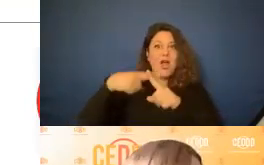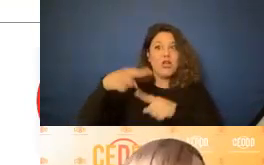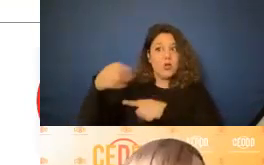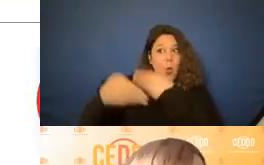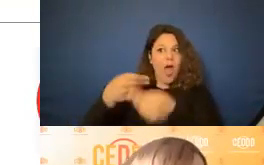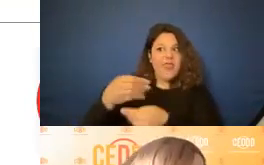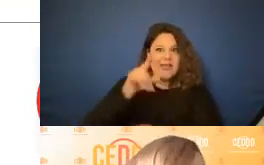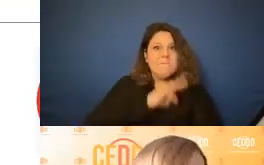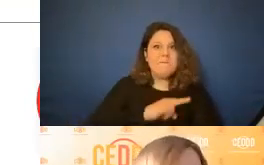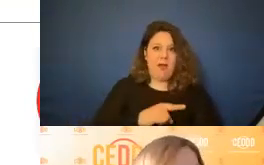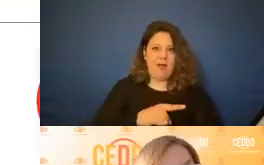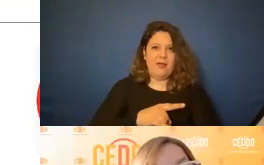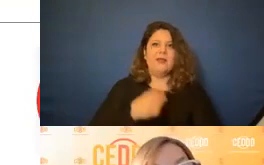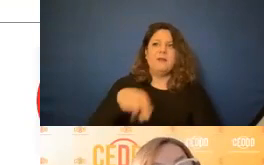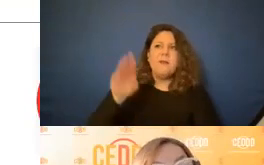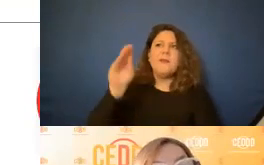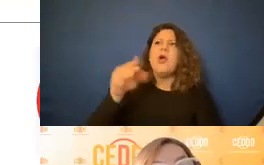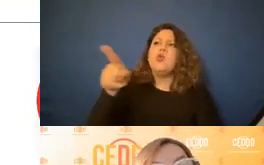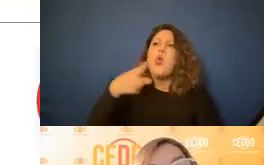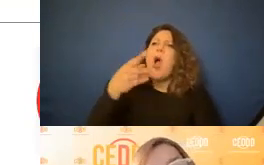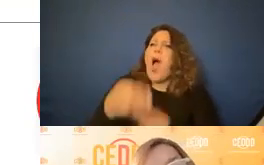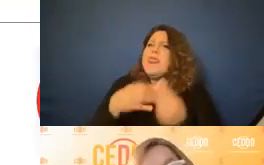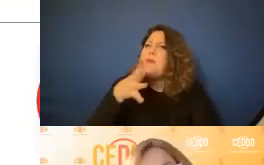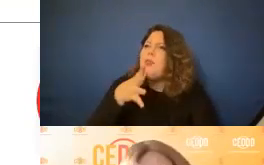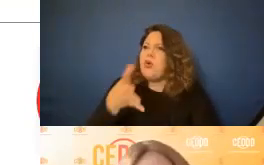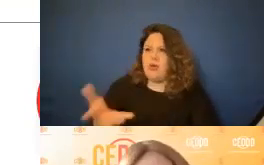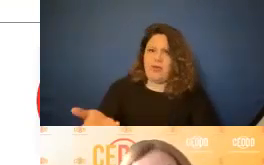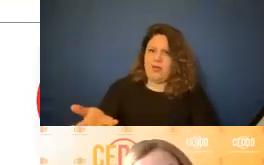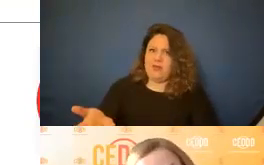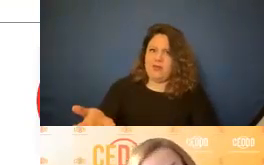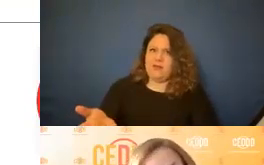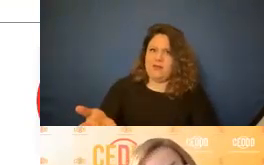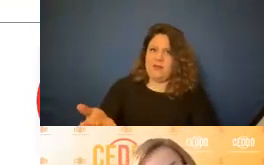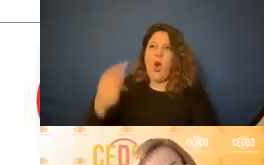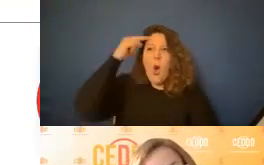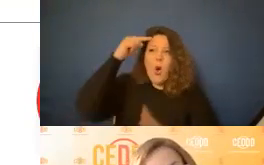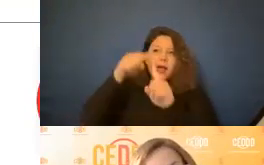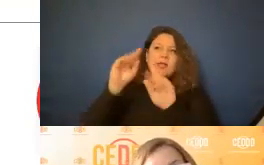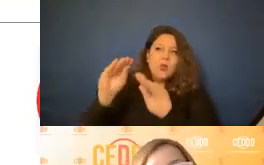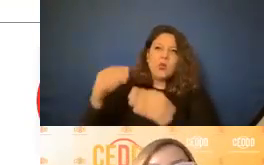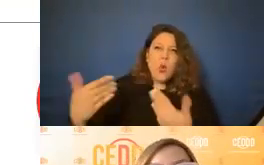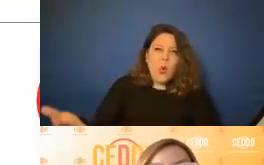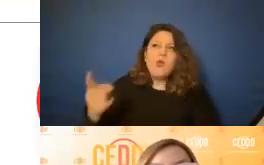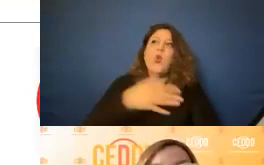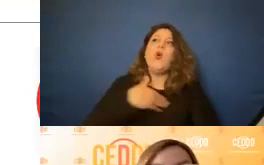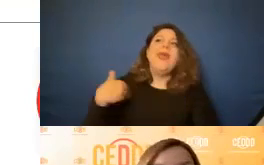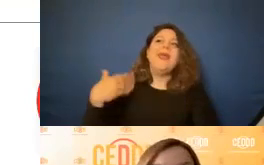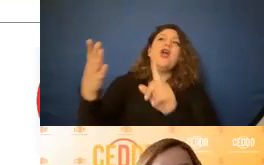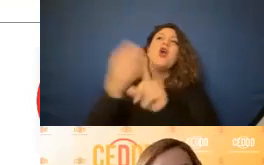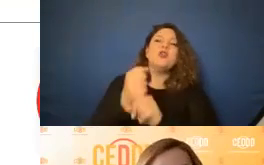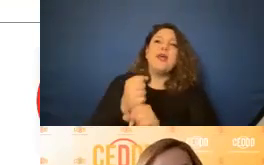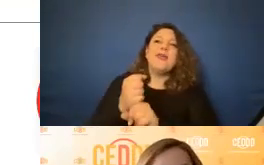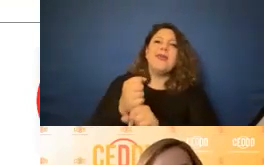Se le tiene que preguntar ¿por qué estás haciendo eso? ¿Qué te mueve a hacer eso? ¿Cuál es tu objetivo? ¿Qué quieres conseguir haciéndole daño a